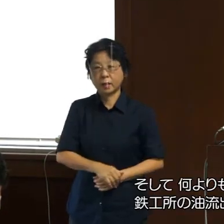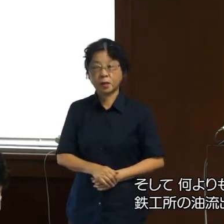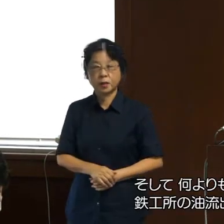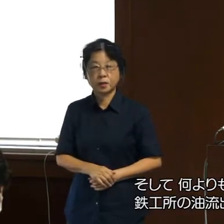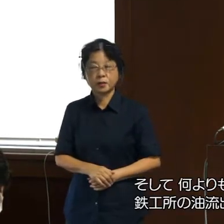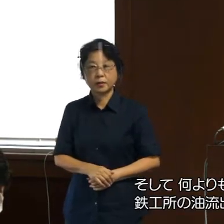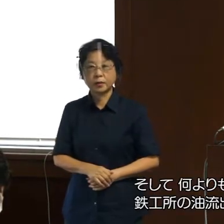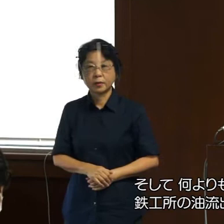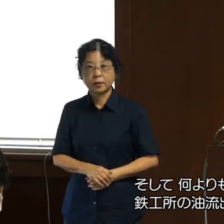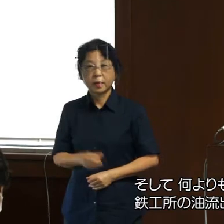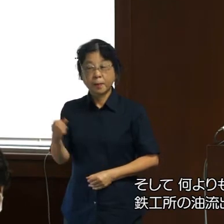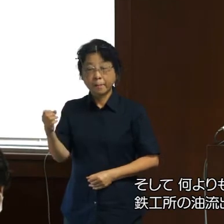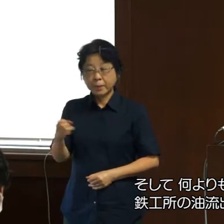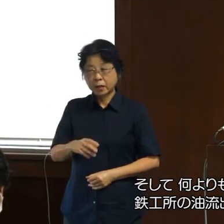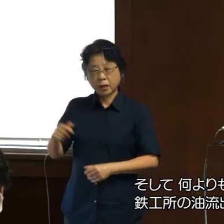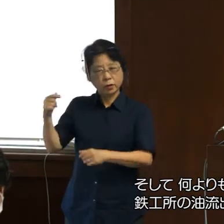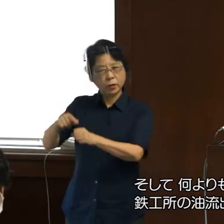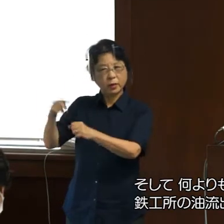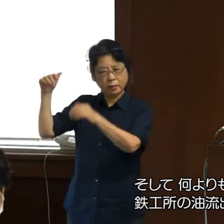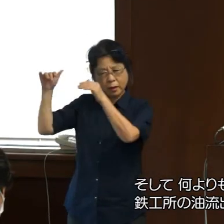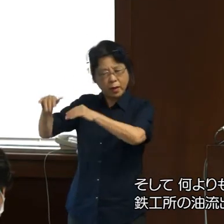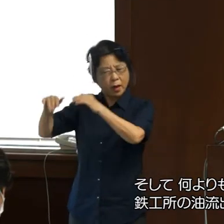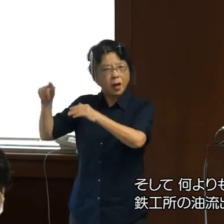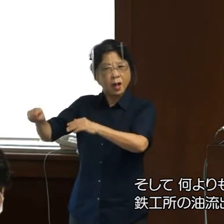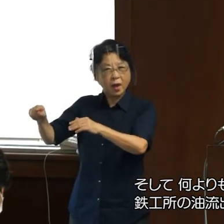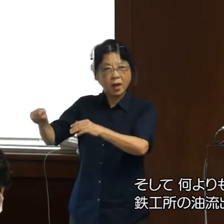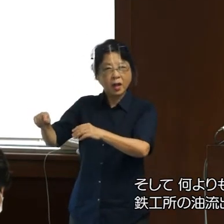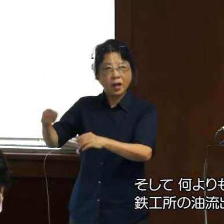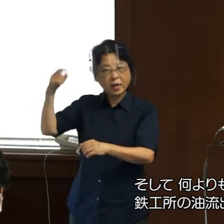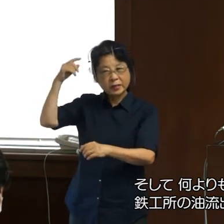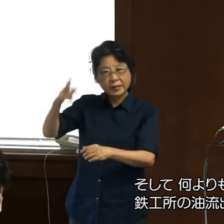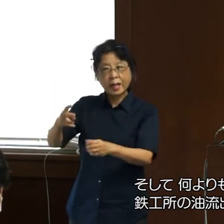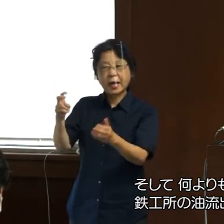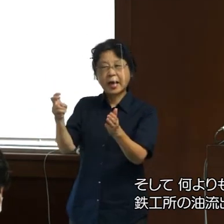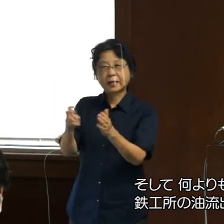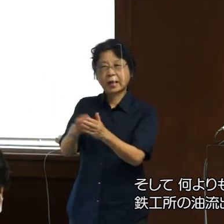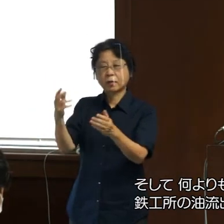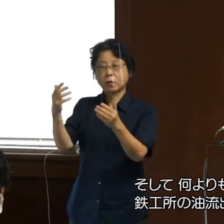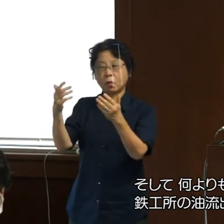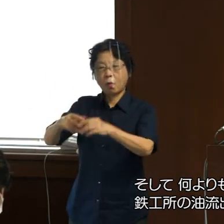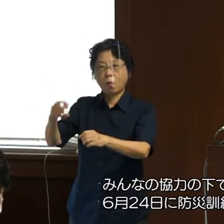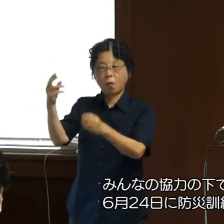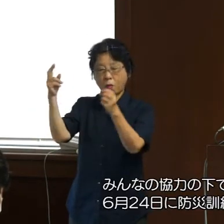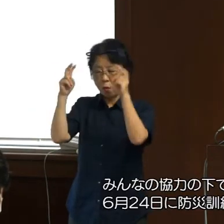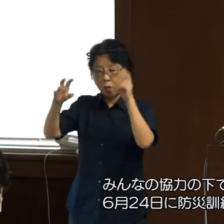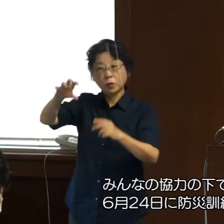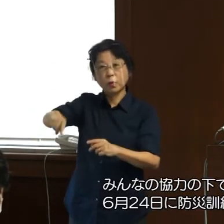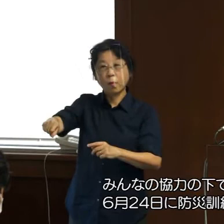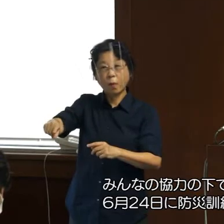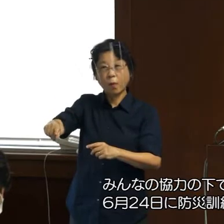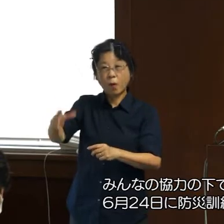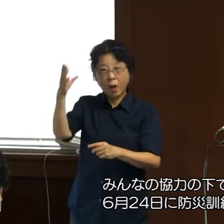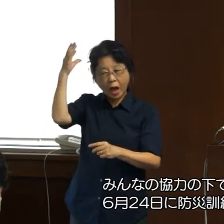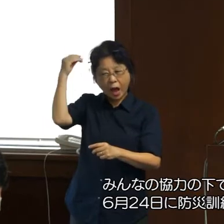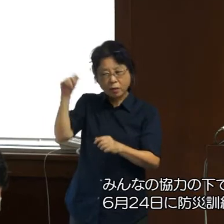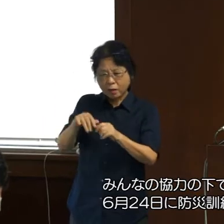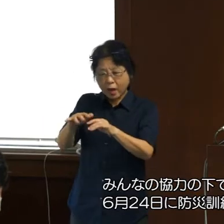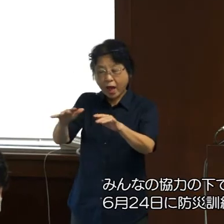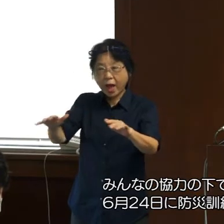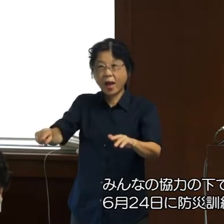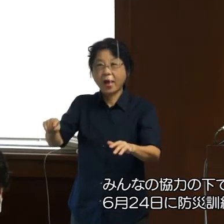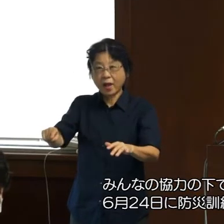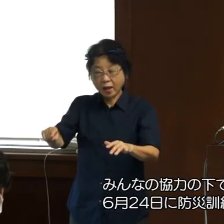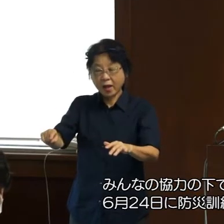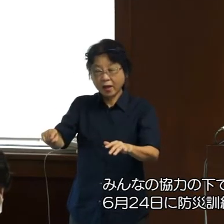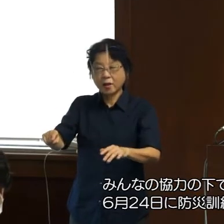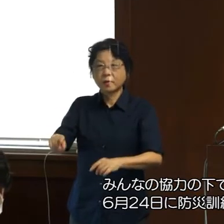も教訓化したかった鉄工場の油流出の問題ですけれども、みんなの協力の